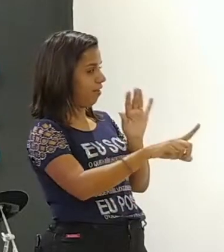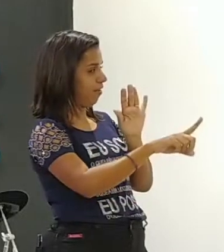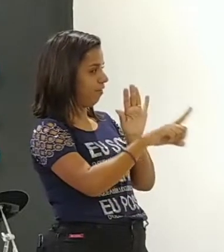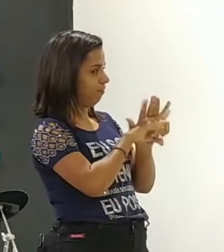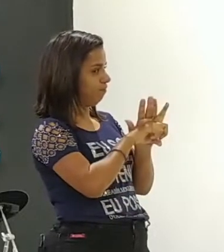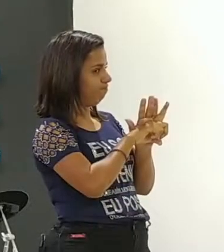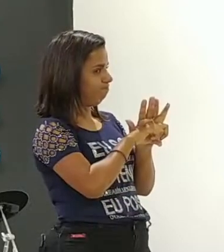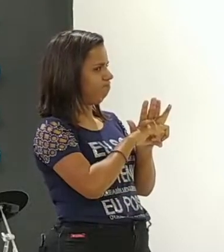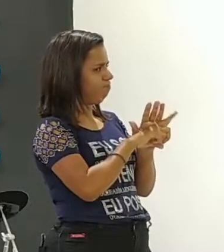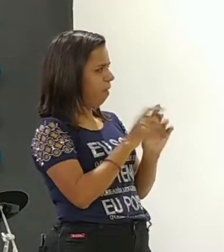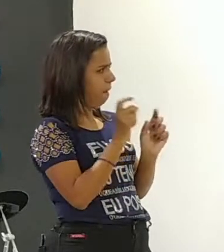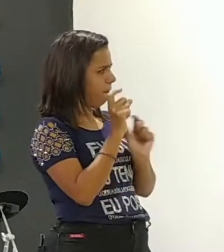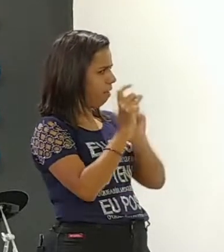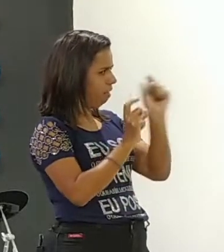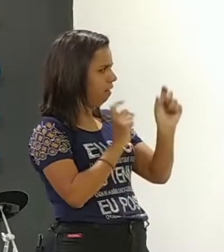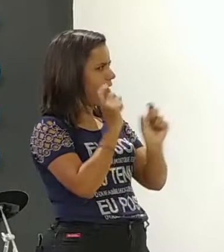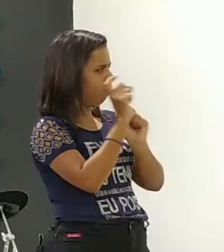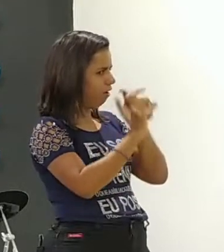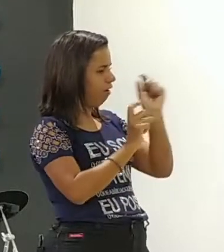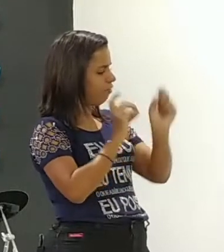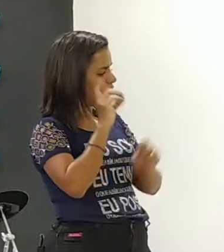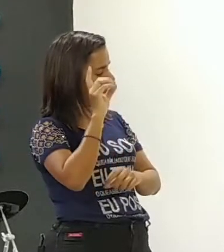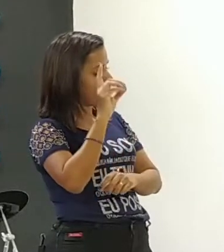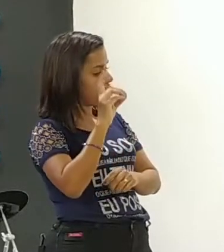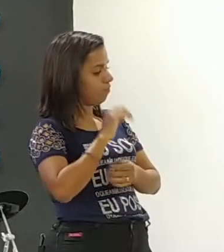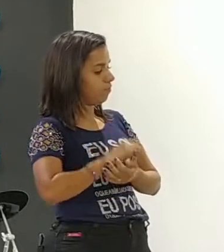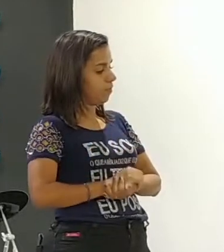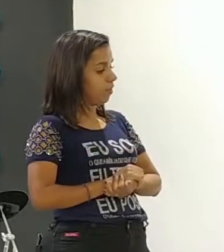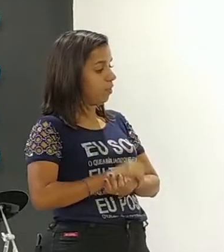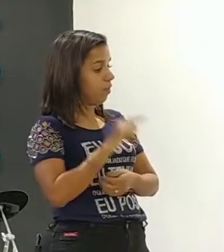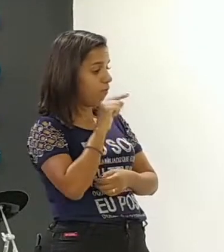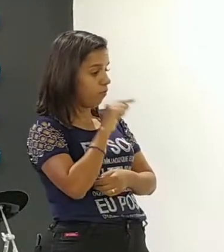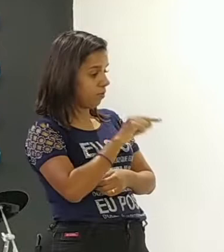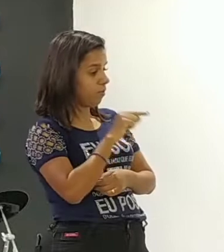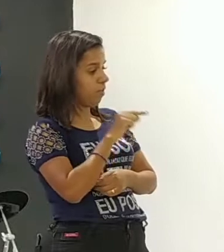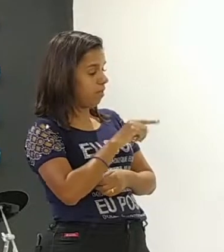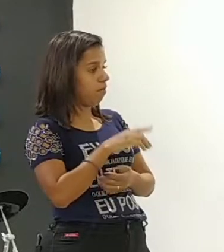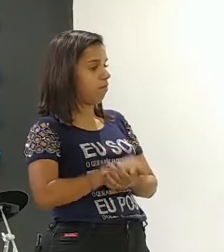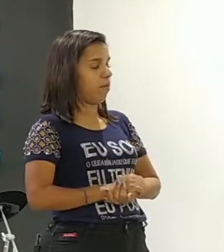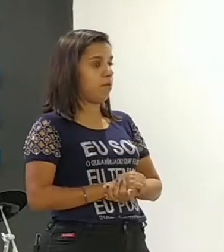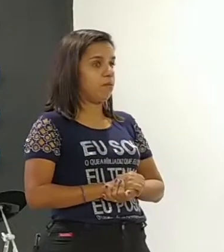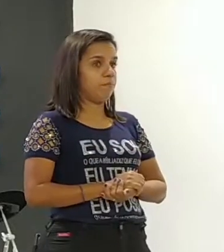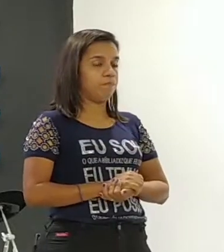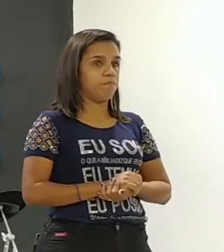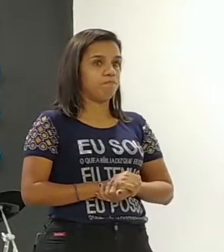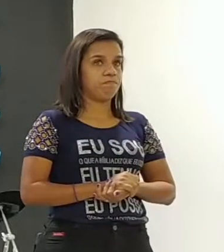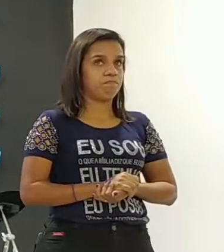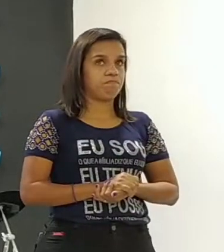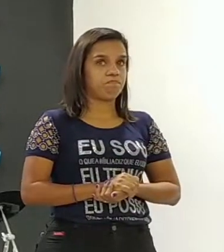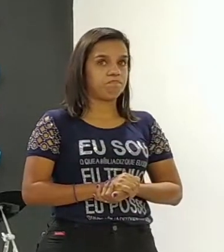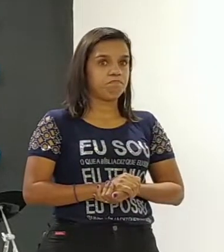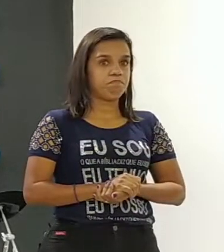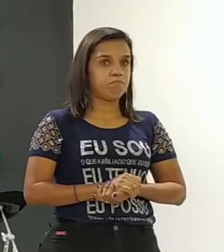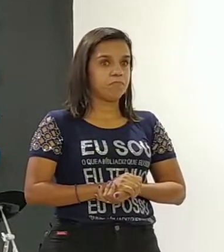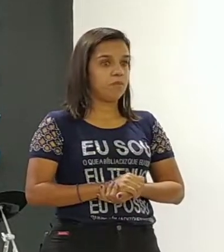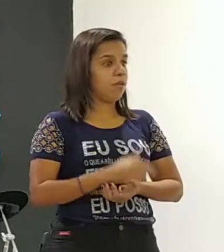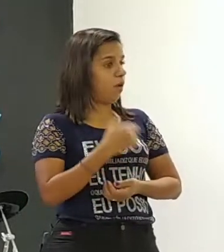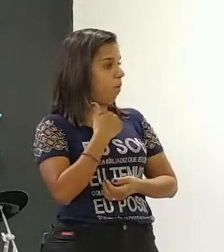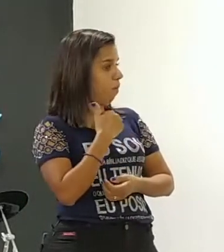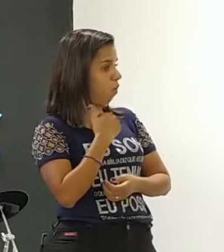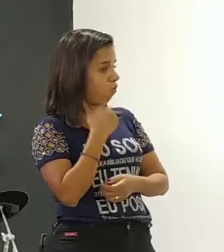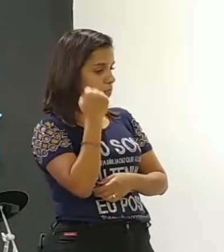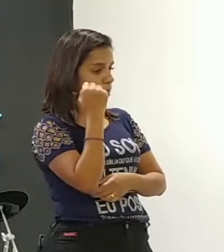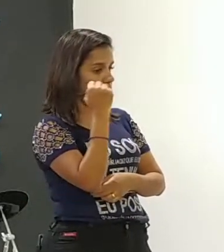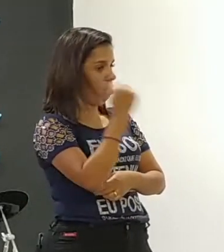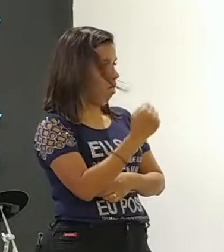lei, palavras de Deus. Fala com ele então que ele deveria guardar de algumas coisas, não